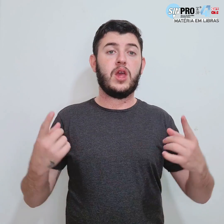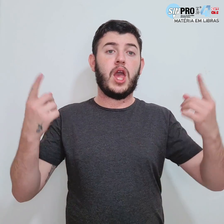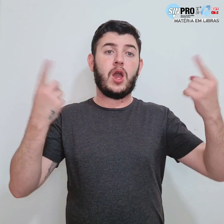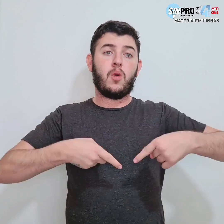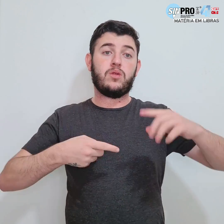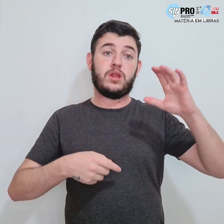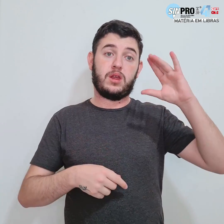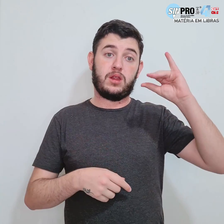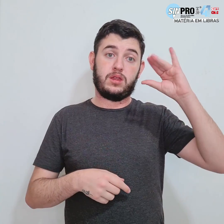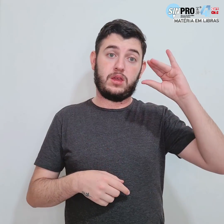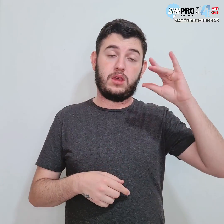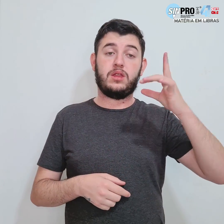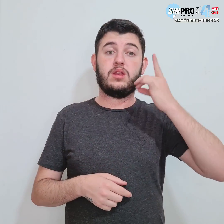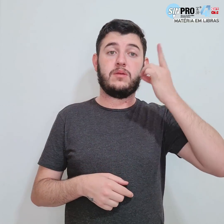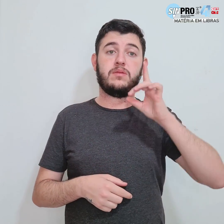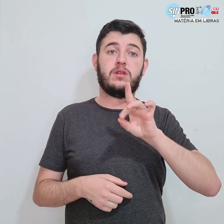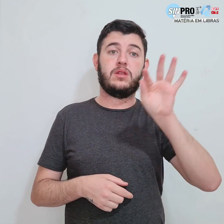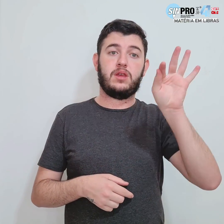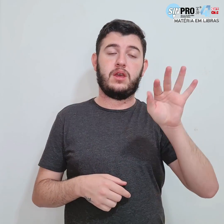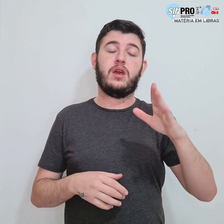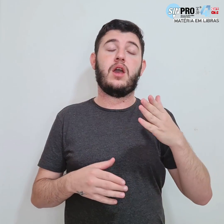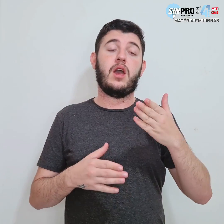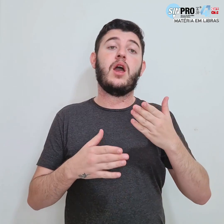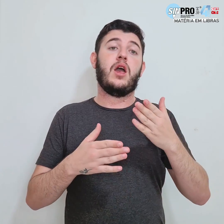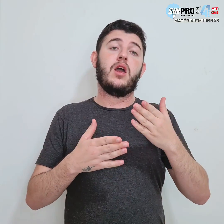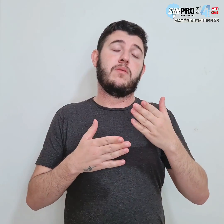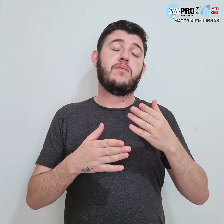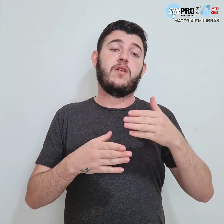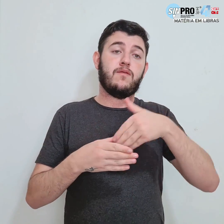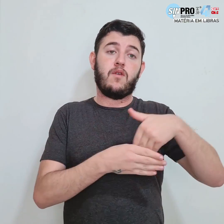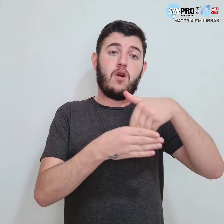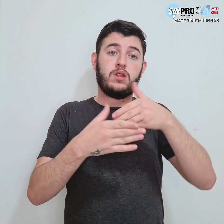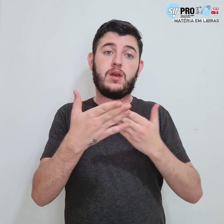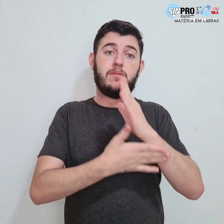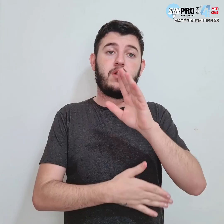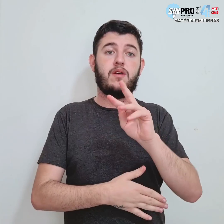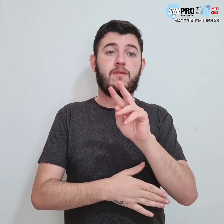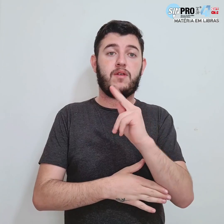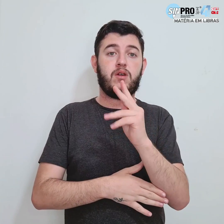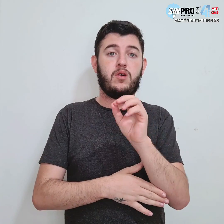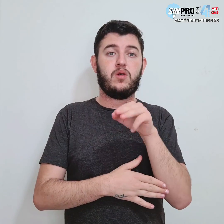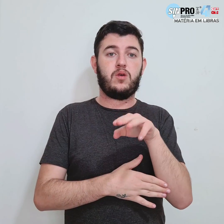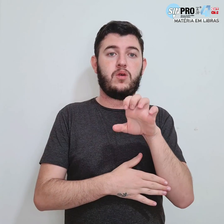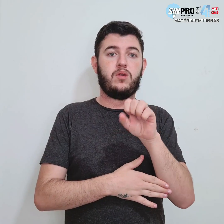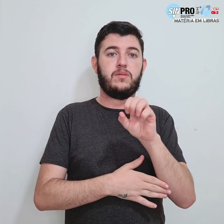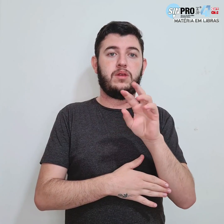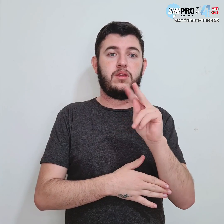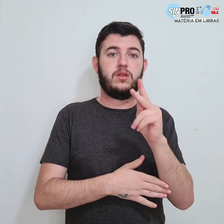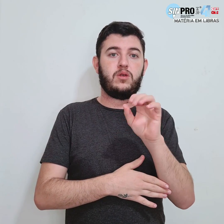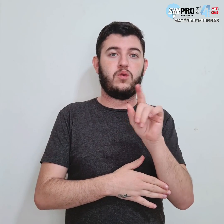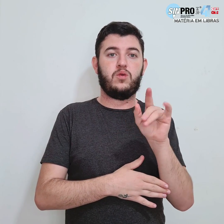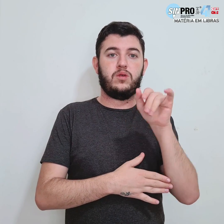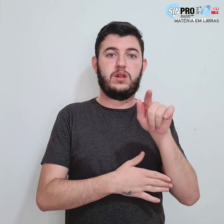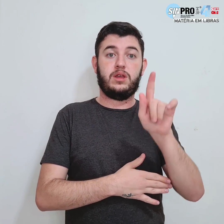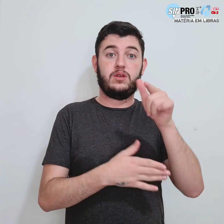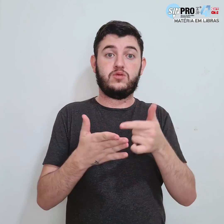Na contramão da ciência, distritais aprovam o homeschooling. O que chamou a atenção da imprensa, poucos minutos após